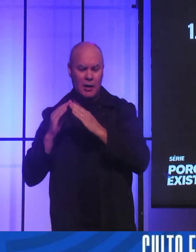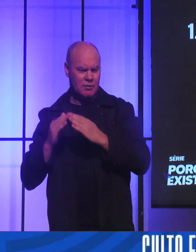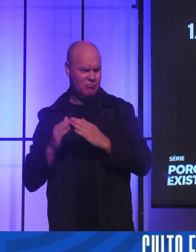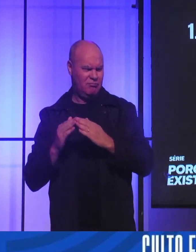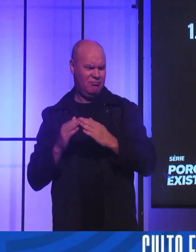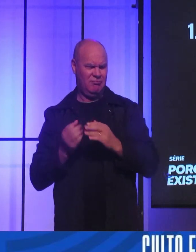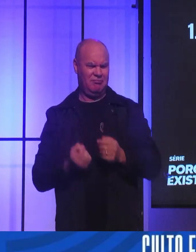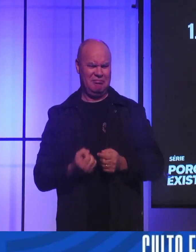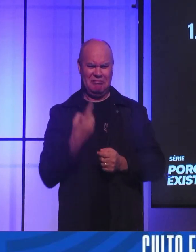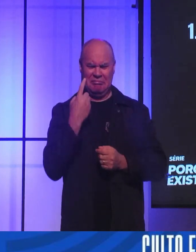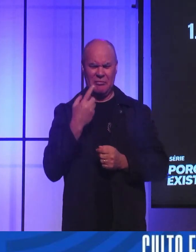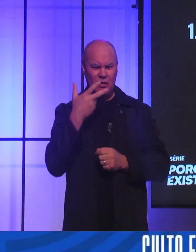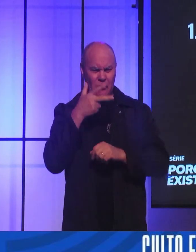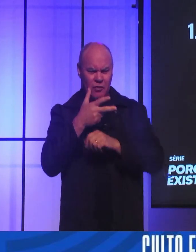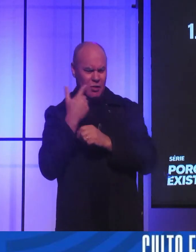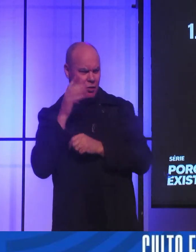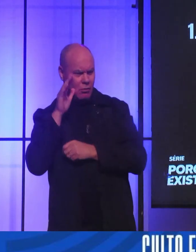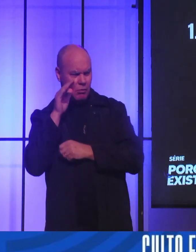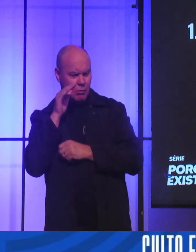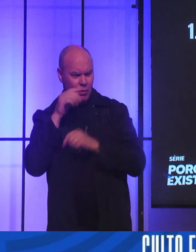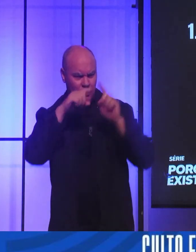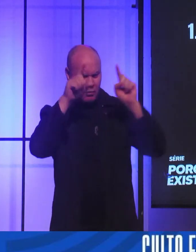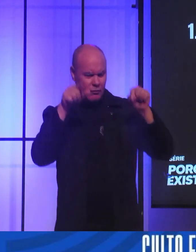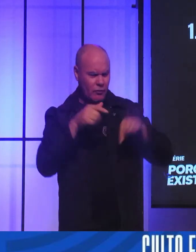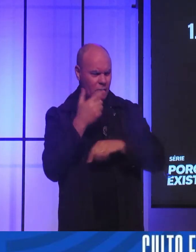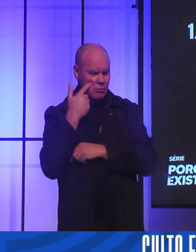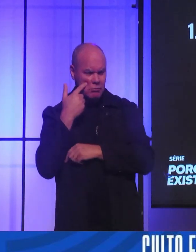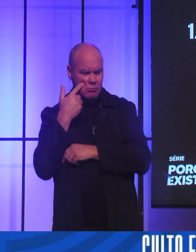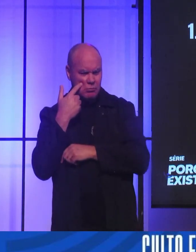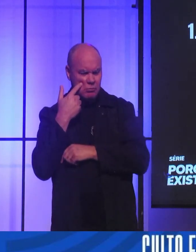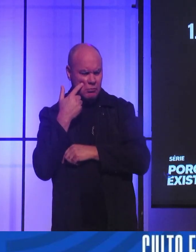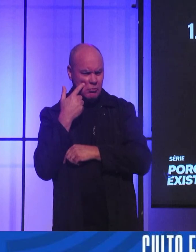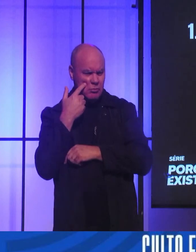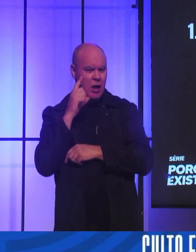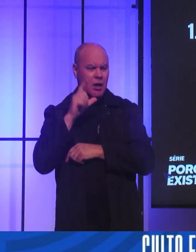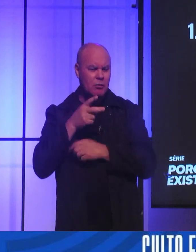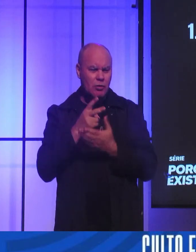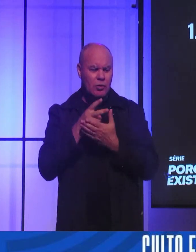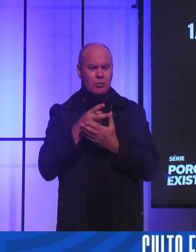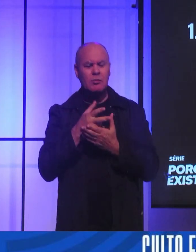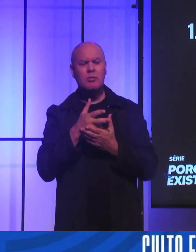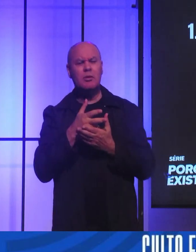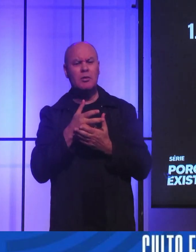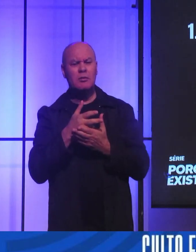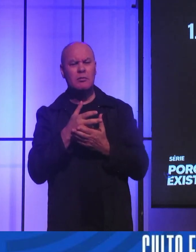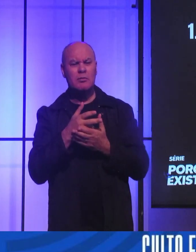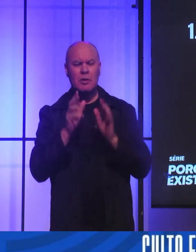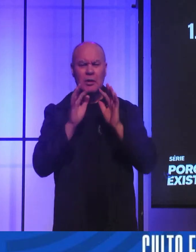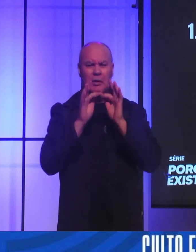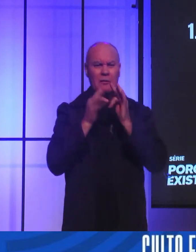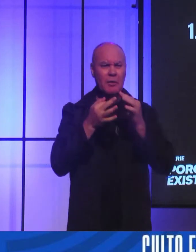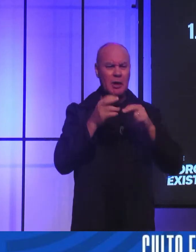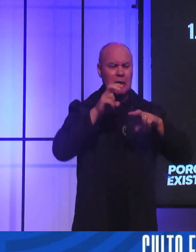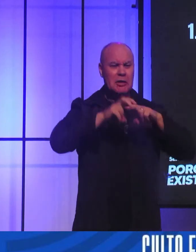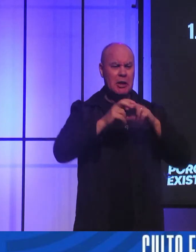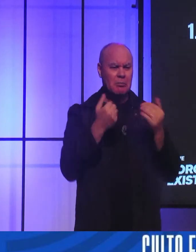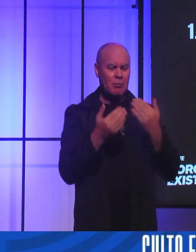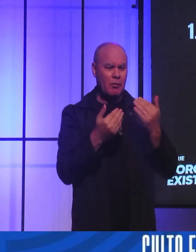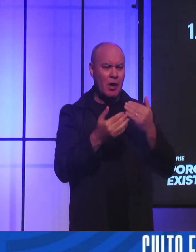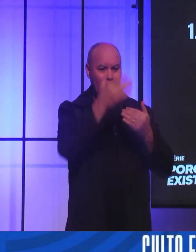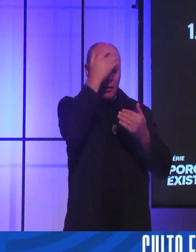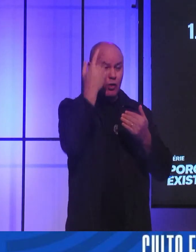nada. Mas aí quando o vídeo continua, para na frente do portão aquele pessoal que todo sábado de manhã bate porta,